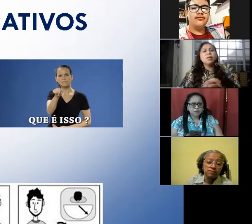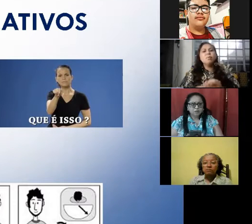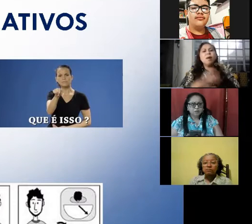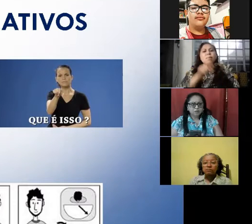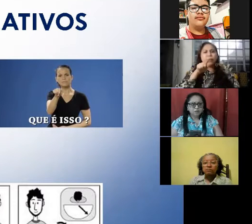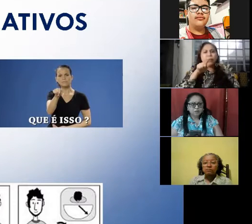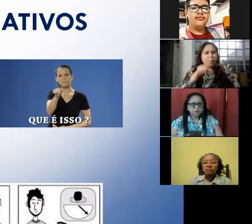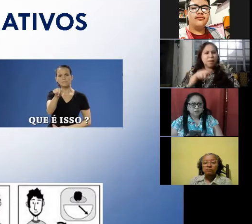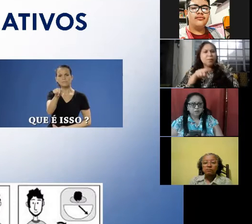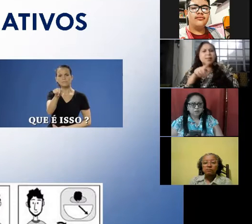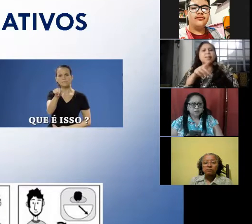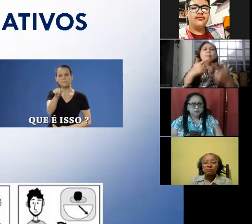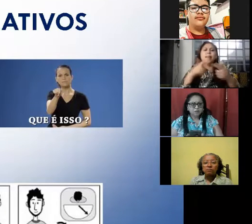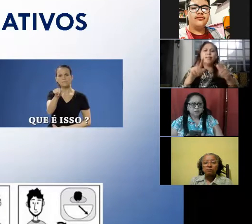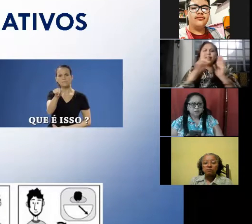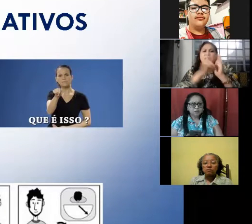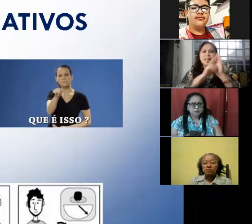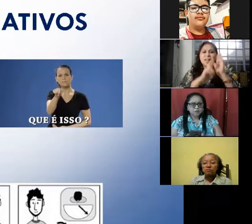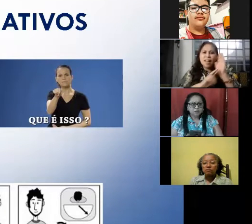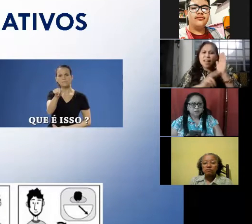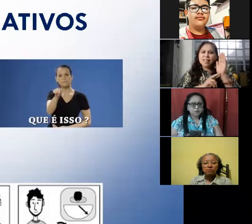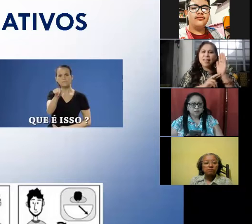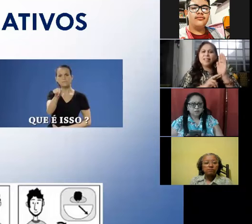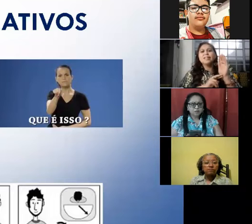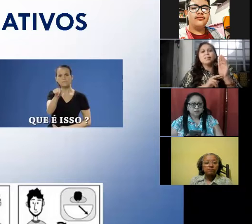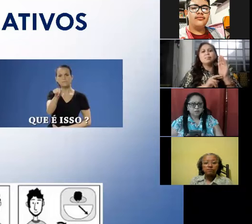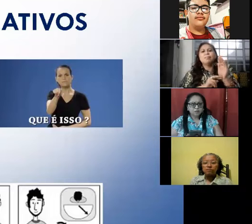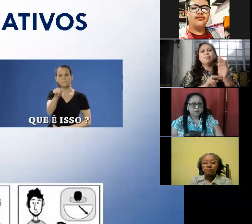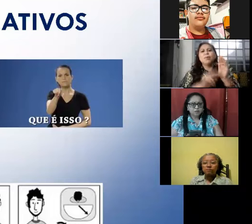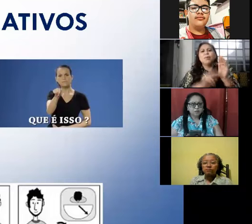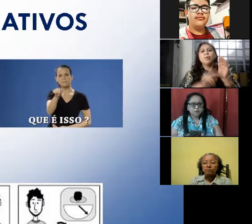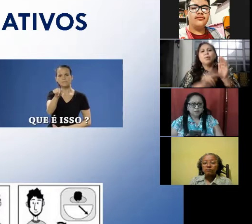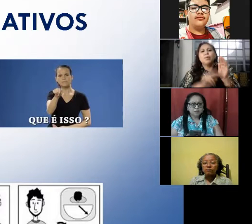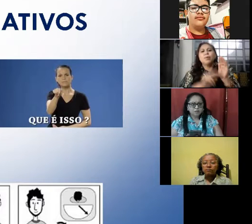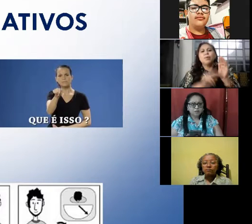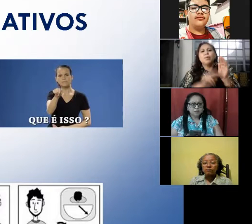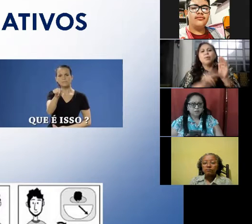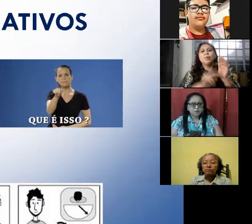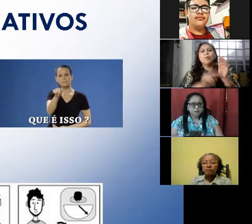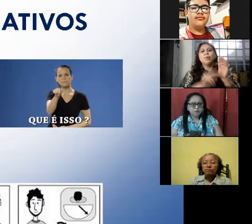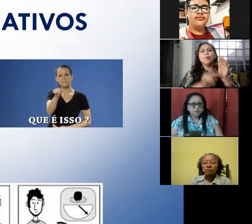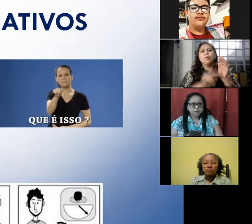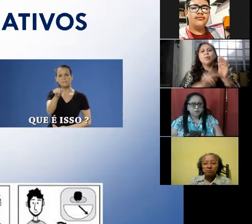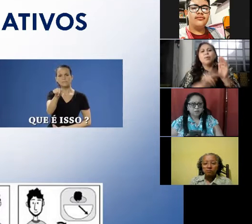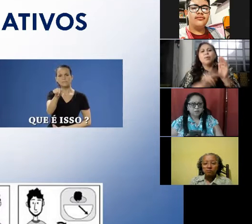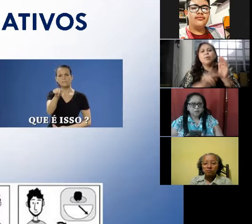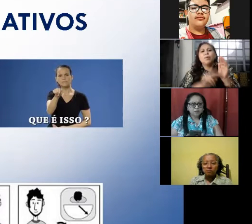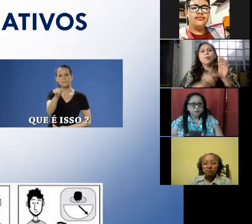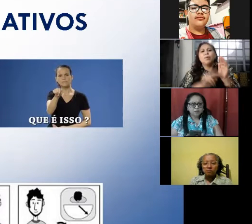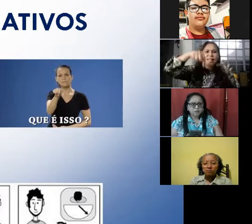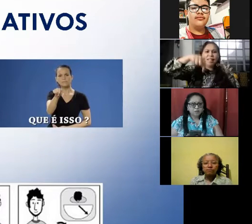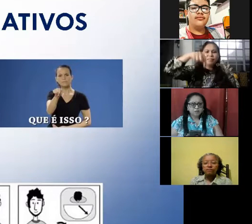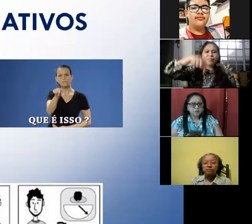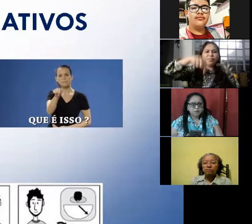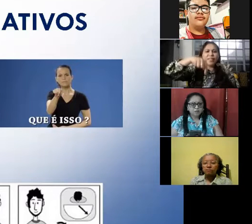que o apontamento, ele também vai ter as regras próprias deles, né? Por exemplo,